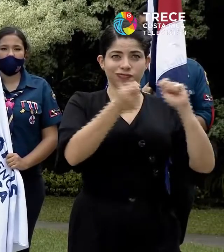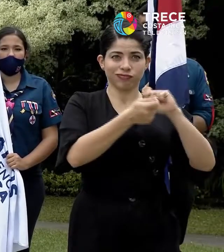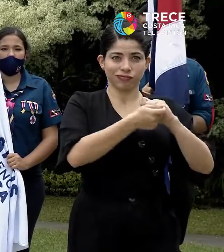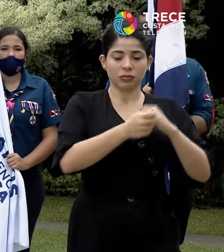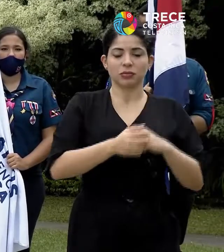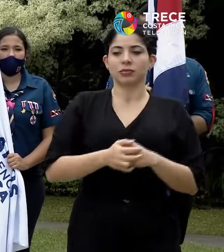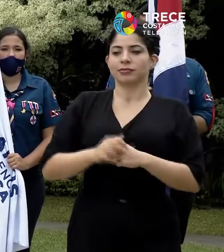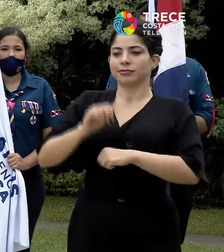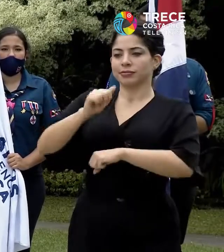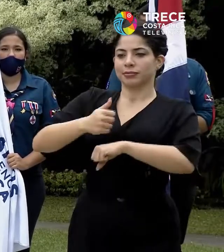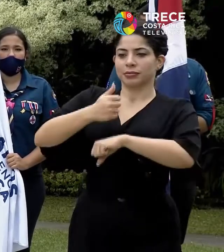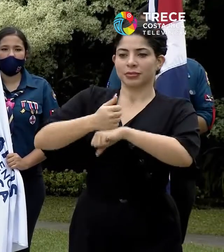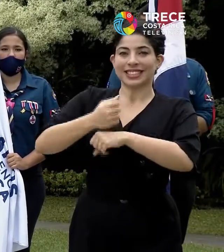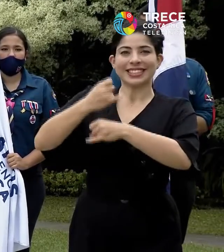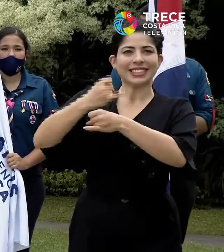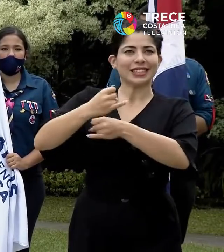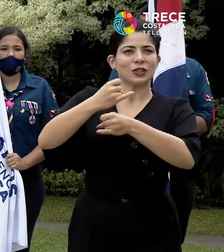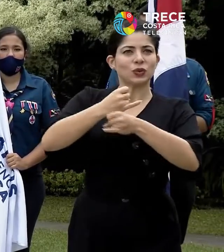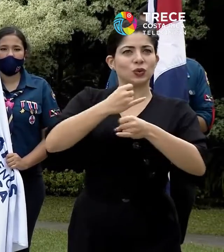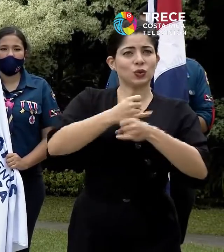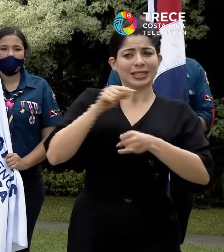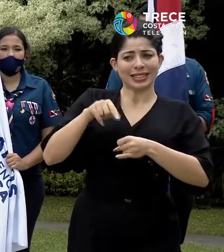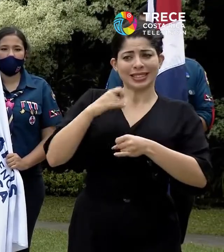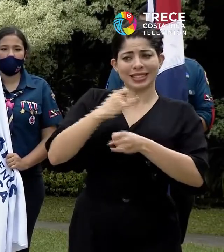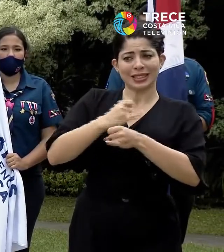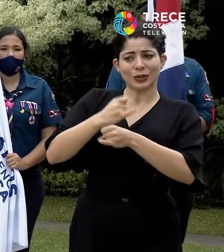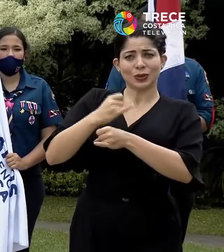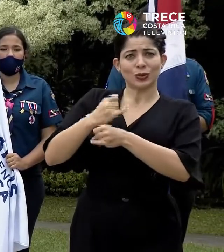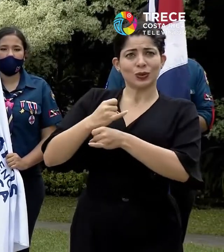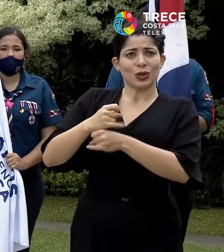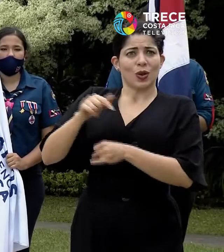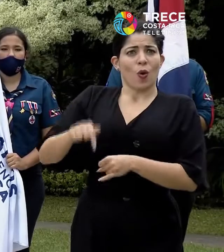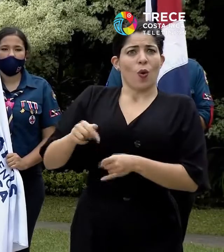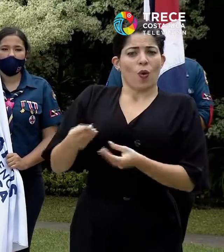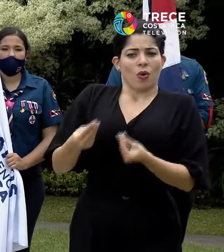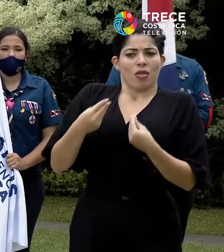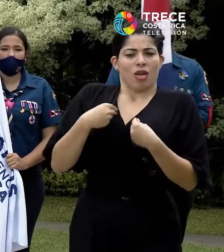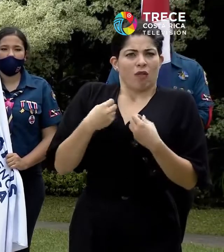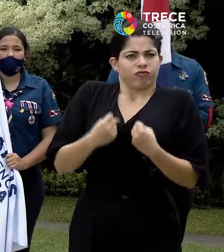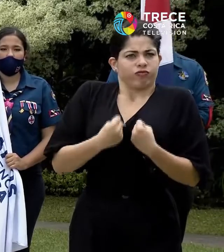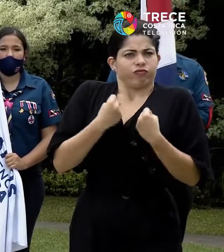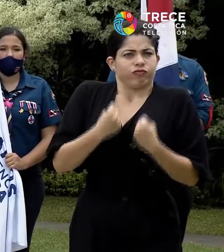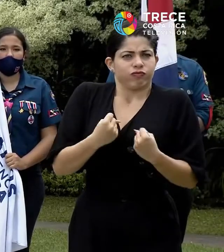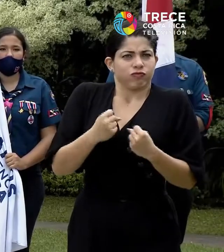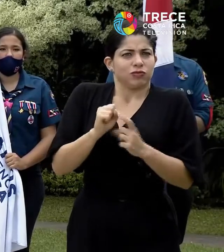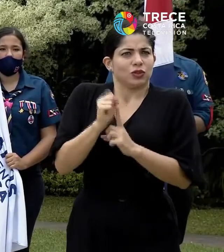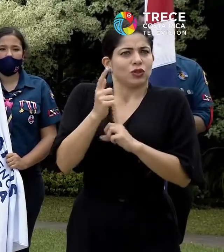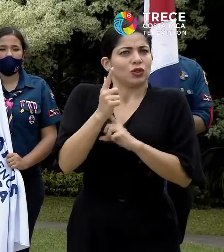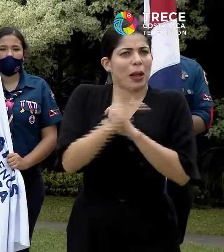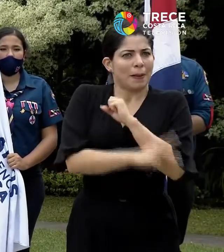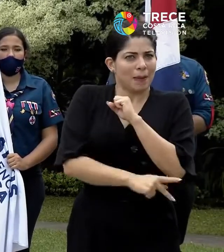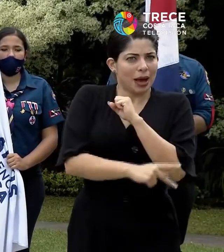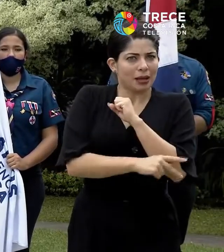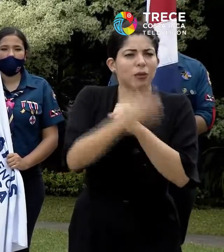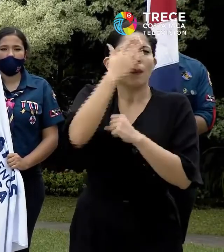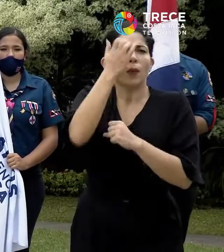creación de las instituciones que constituyen hoy el tejido social de este país, desde la